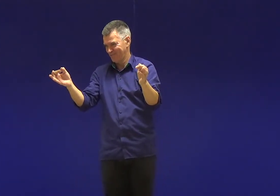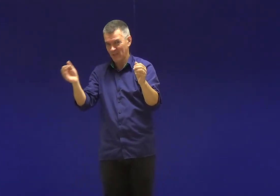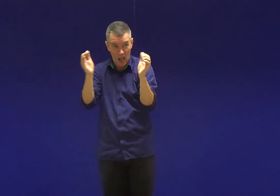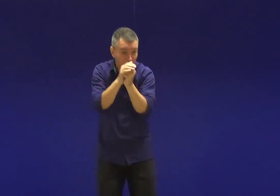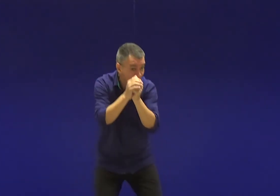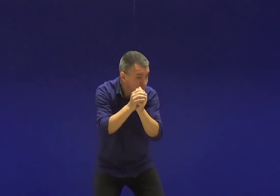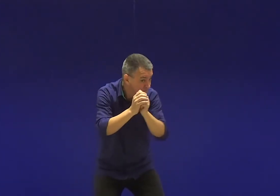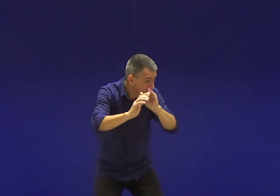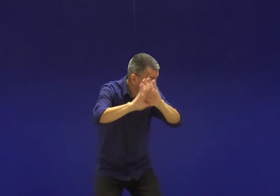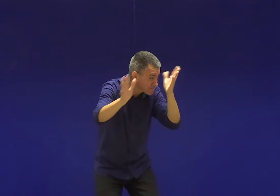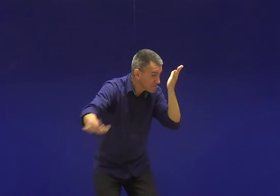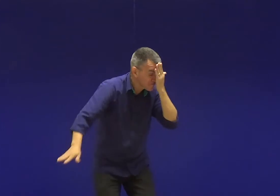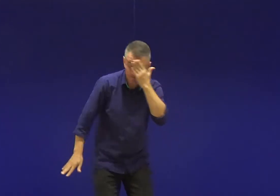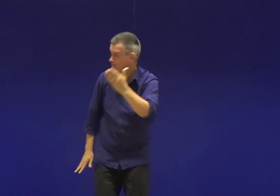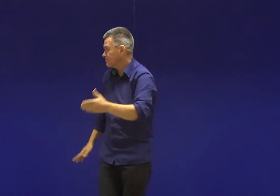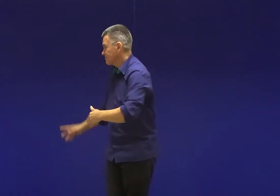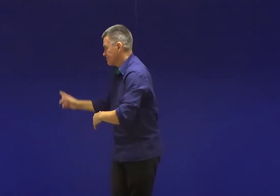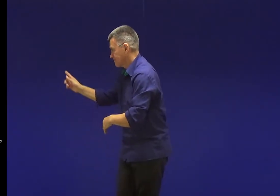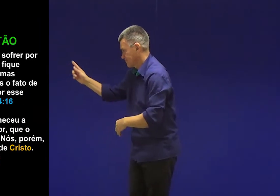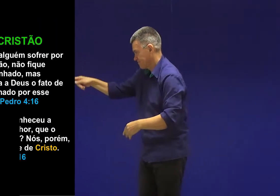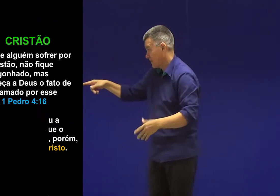Certo? Amém?